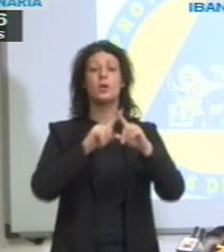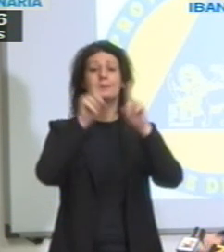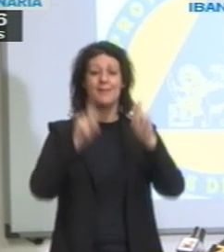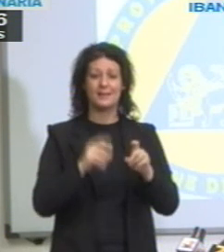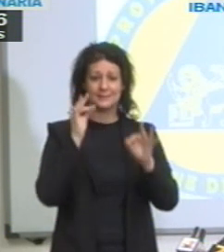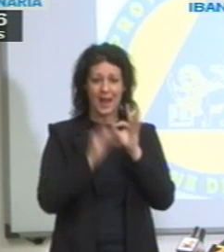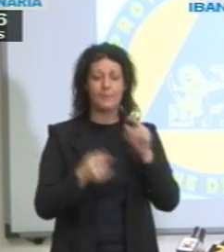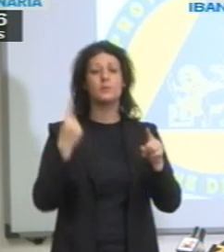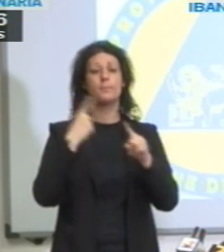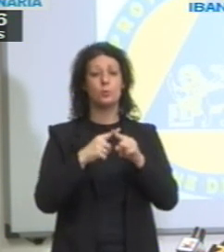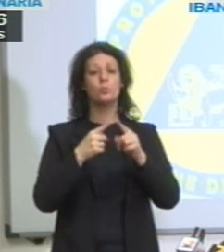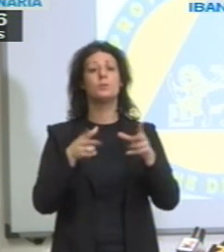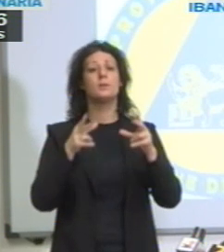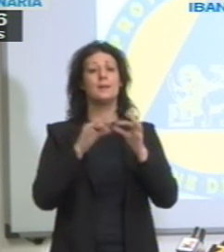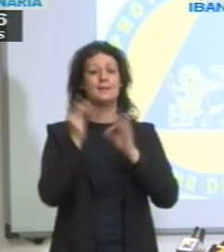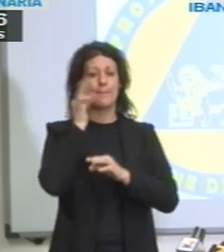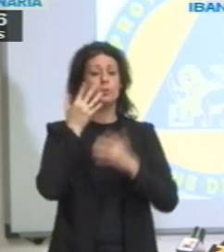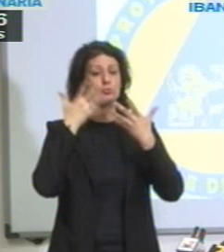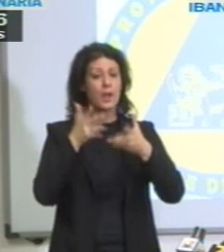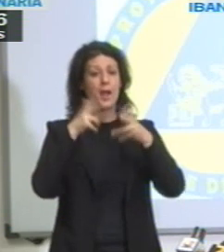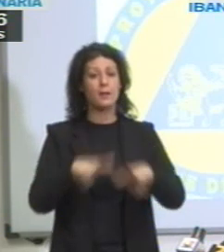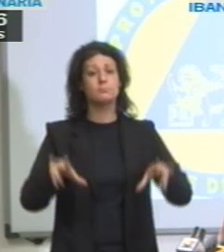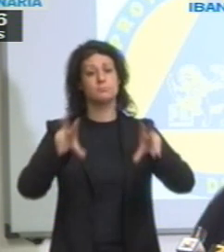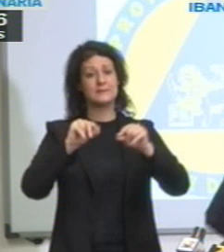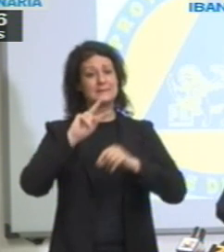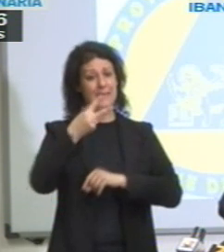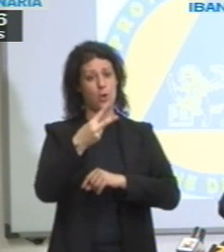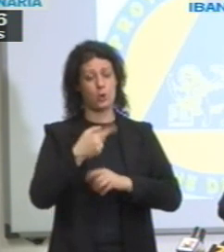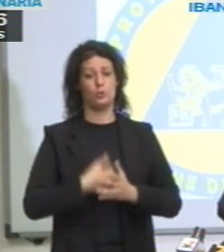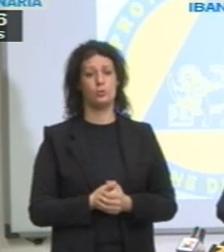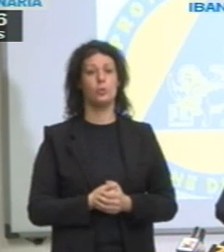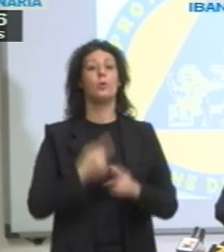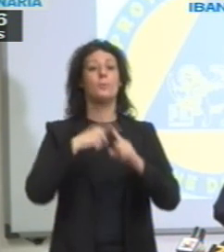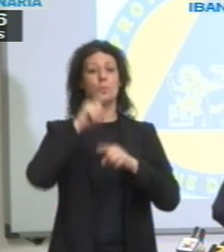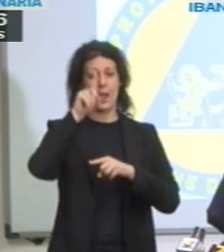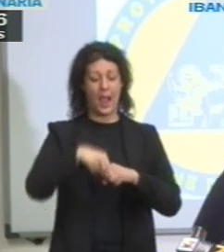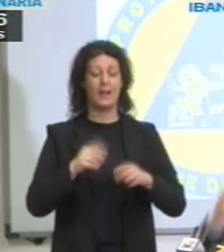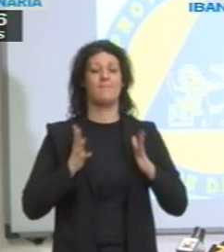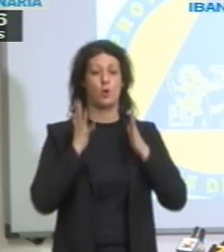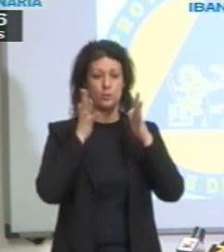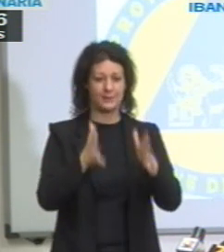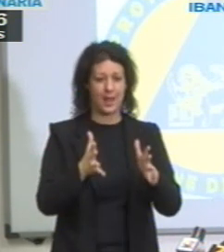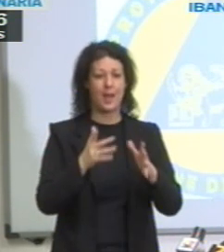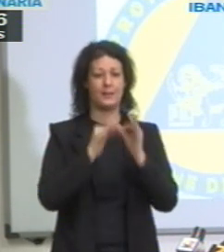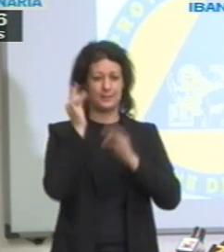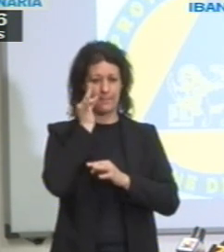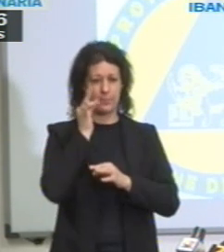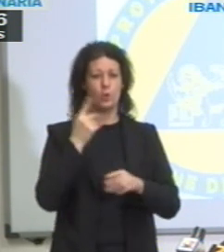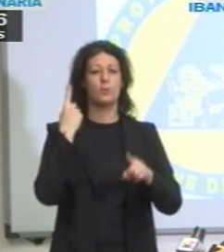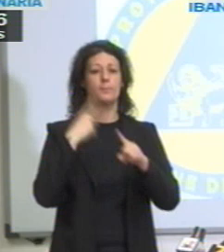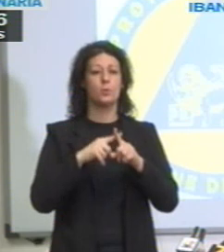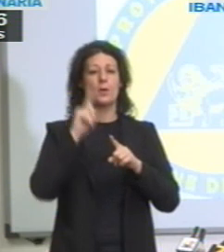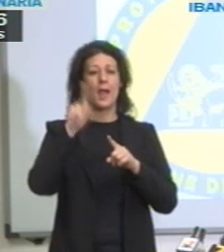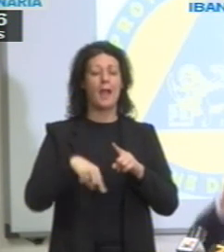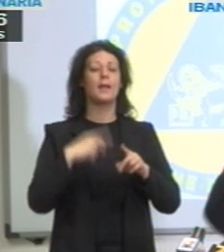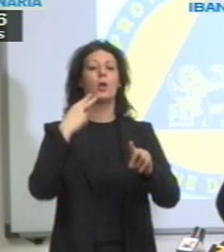giro, abbiamo già riniziato il secondo giro. I soccorritori, i volontari, le croci, le forze